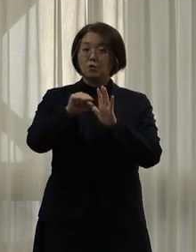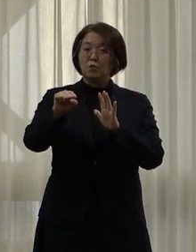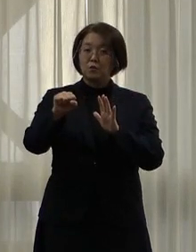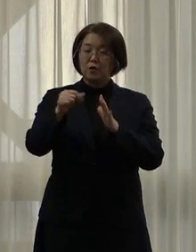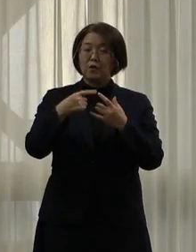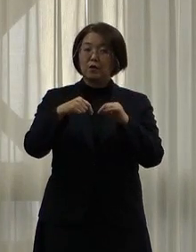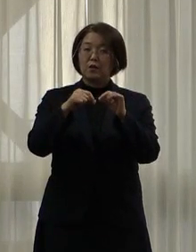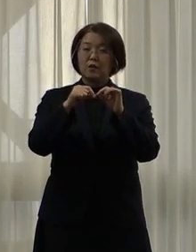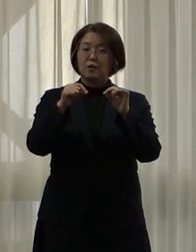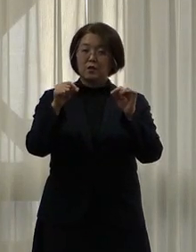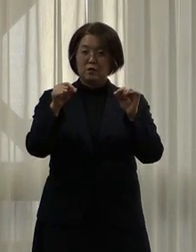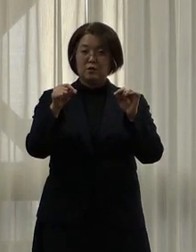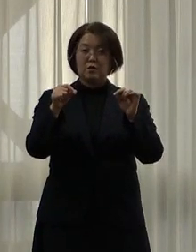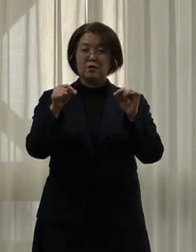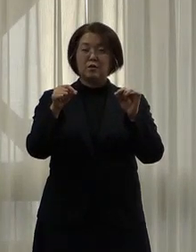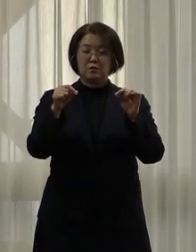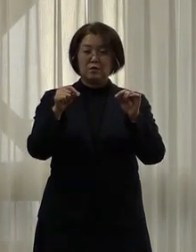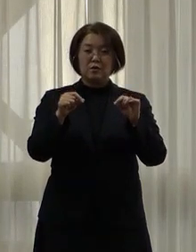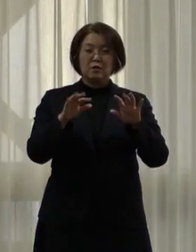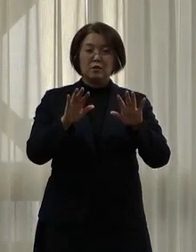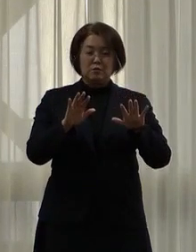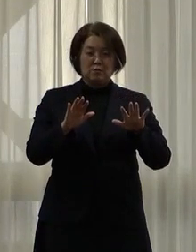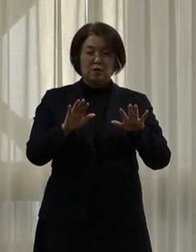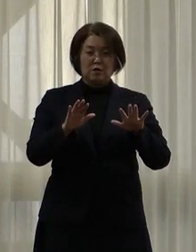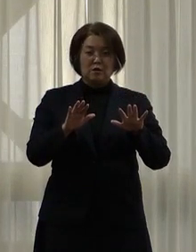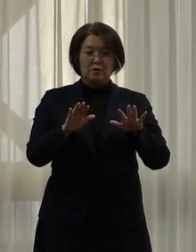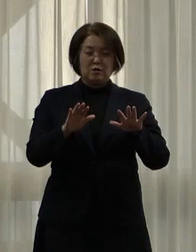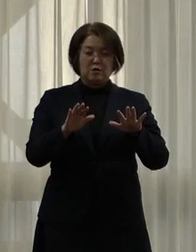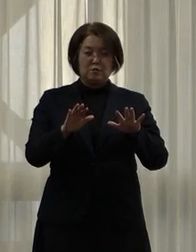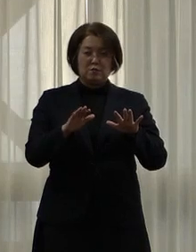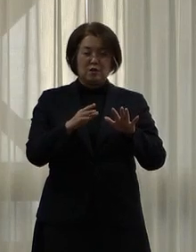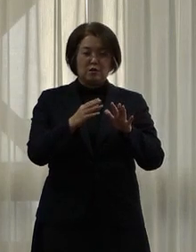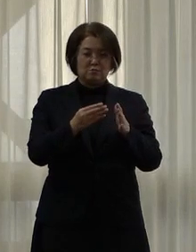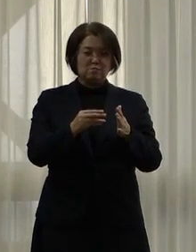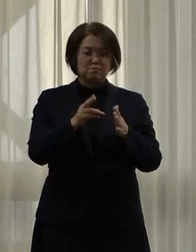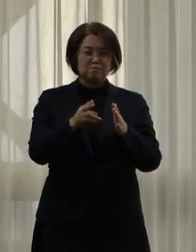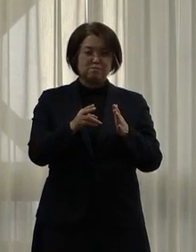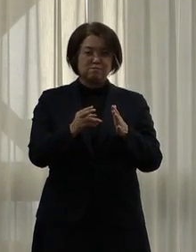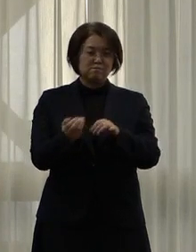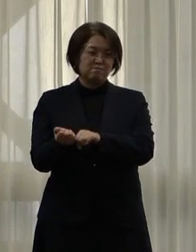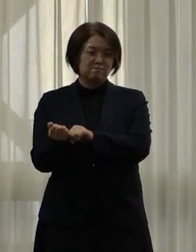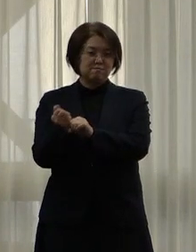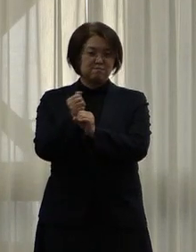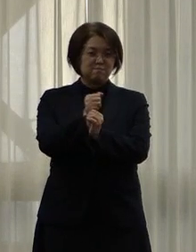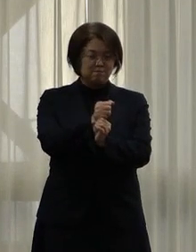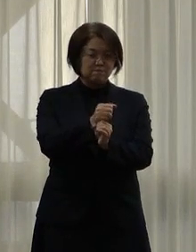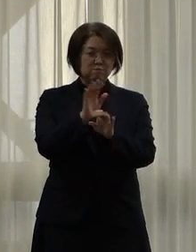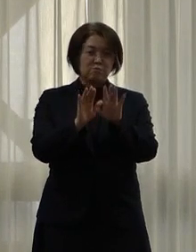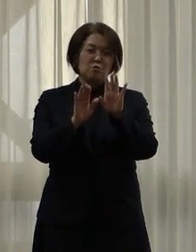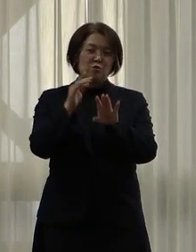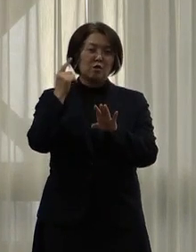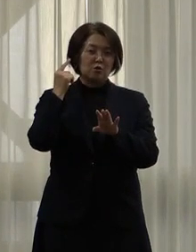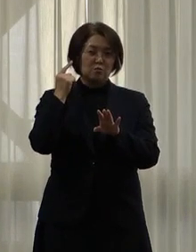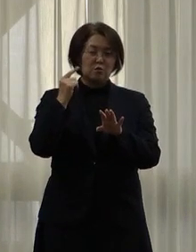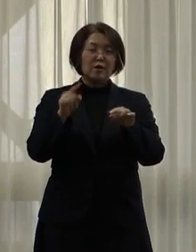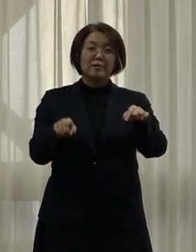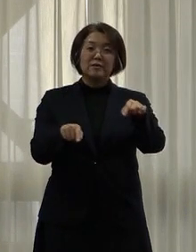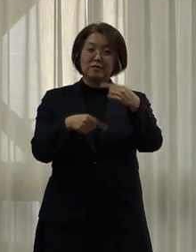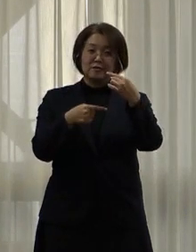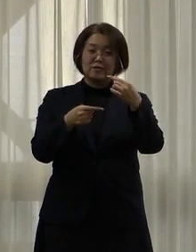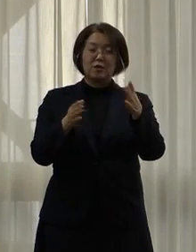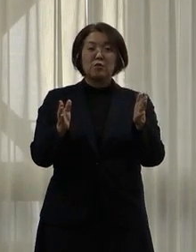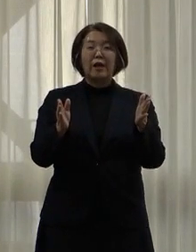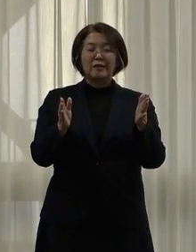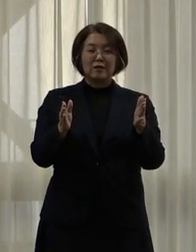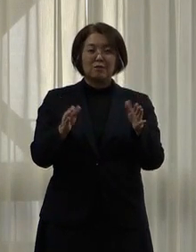て、この需要の喚起、また需要の回復にはつながっていると思います。年末年始期間は、